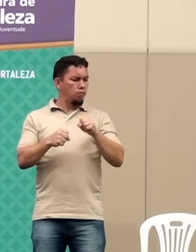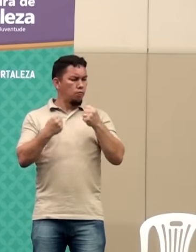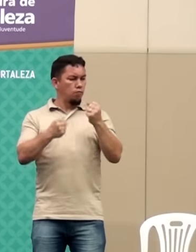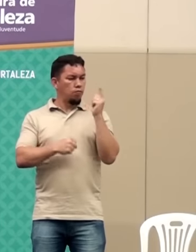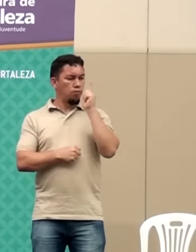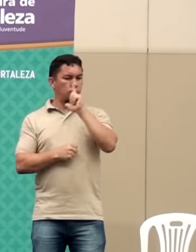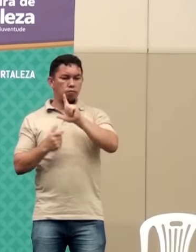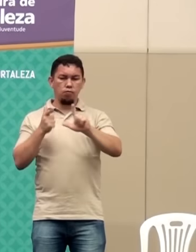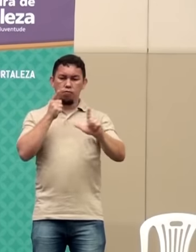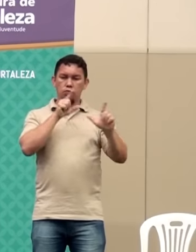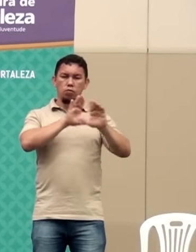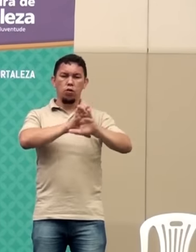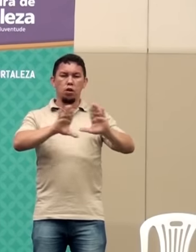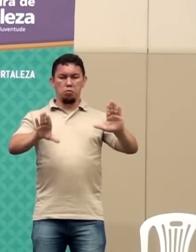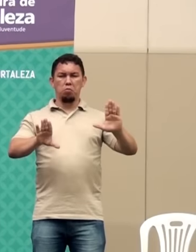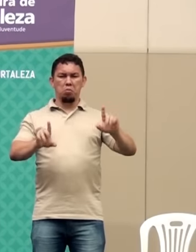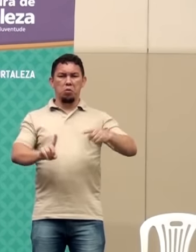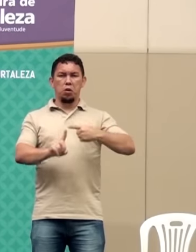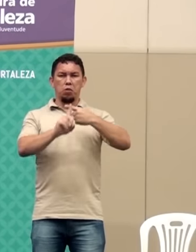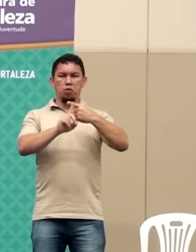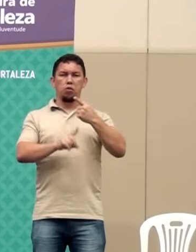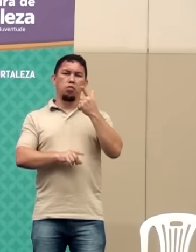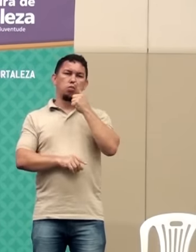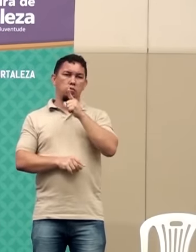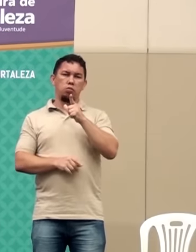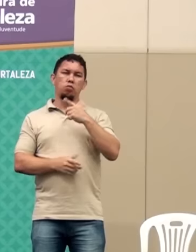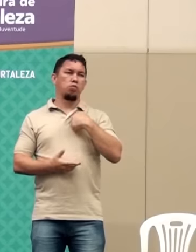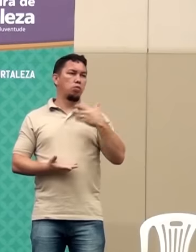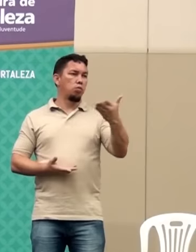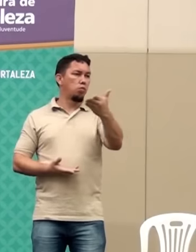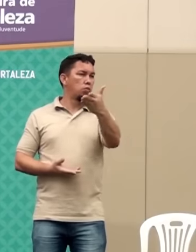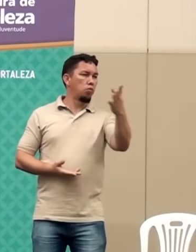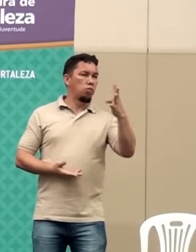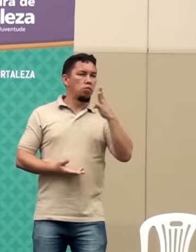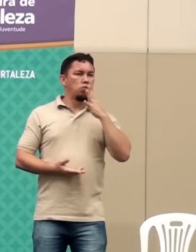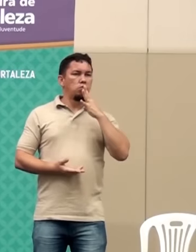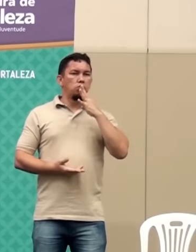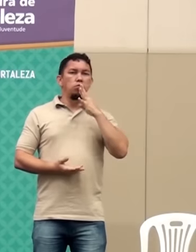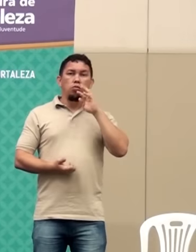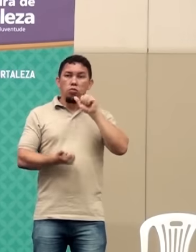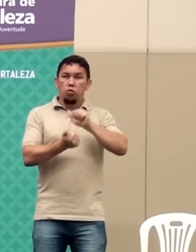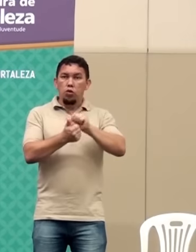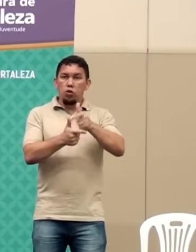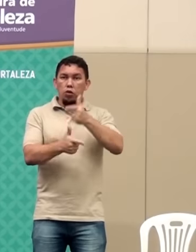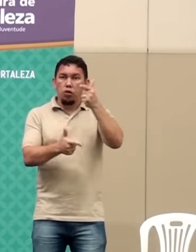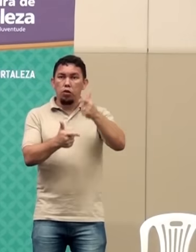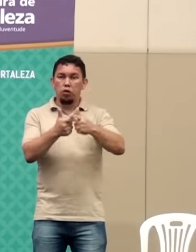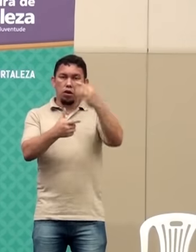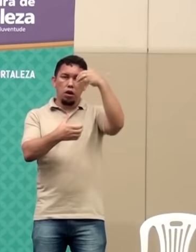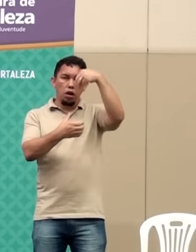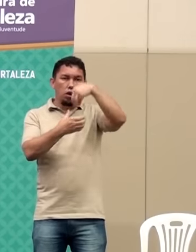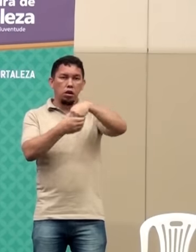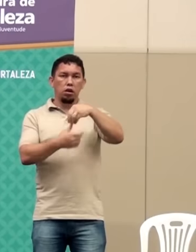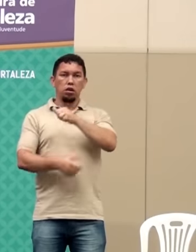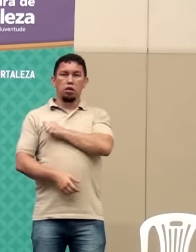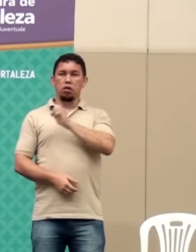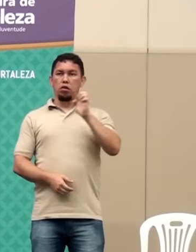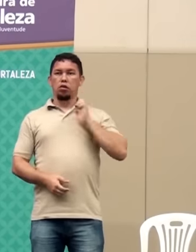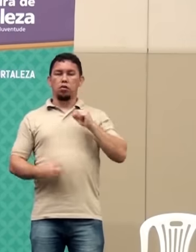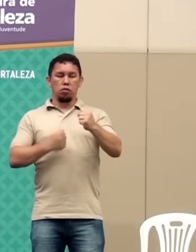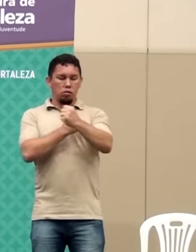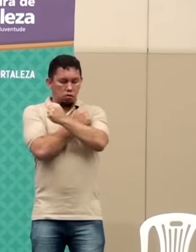que as coisas funcionam e dão certo, tá? Foi um grande prazer mais uma vez estar aqui com vocês na Academia Enem. Um grande